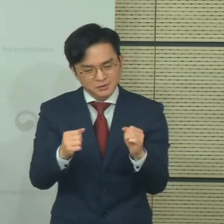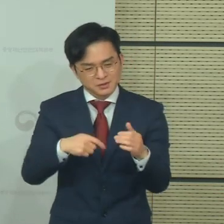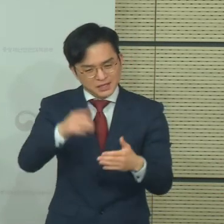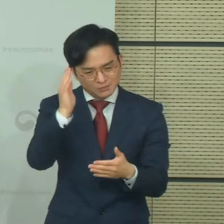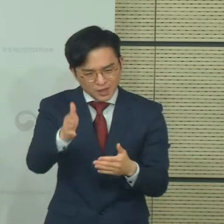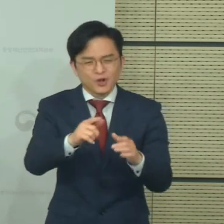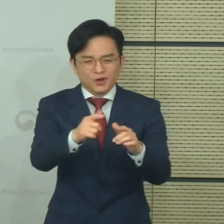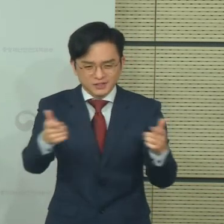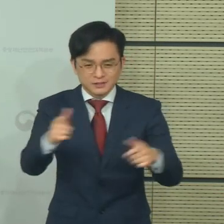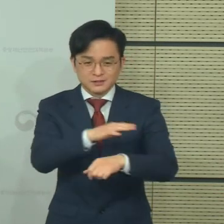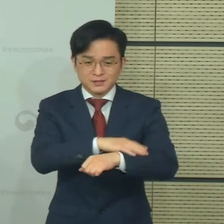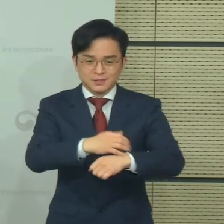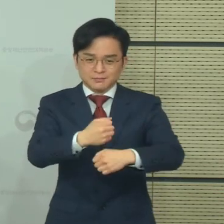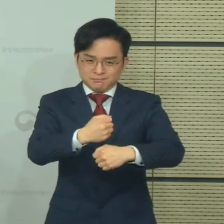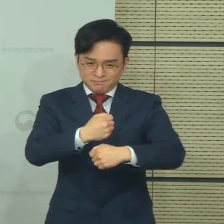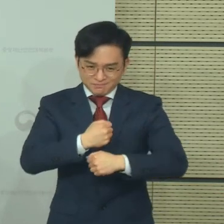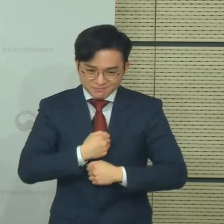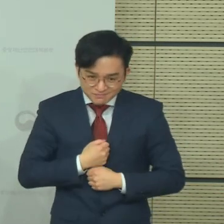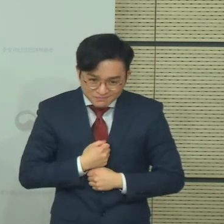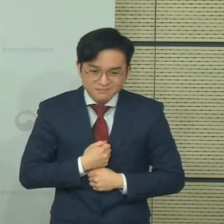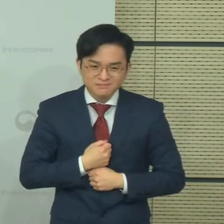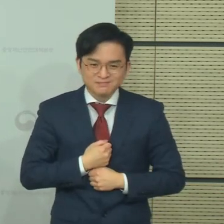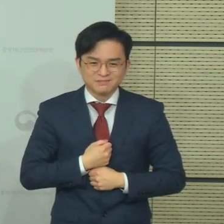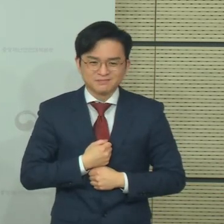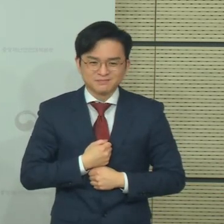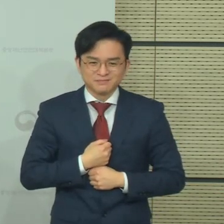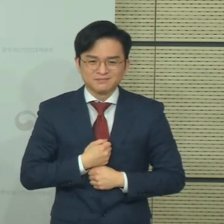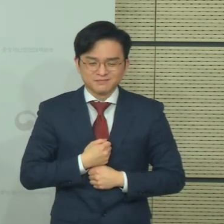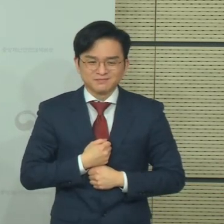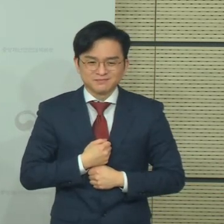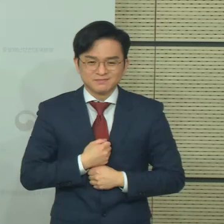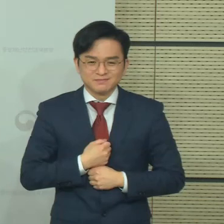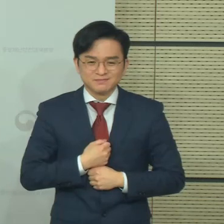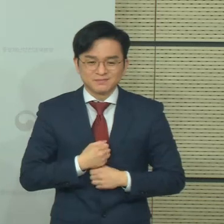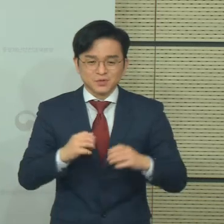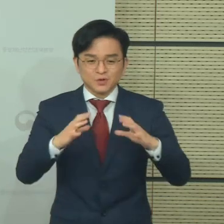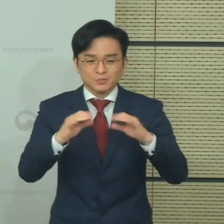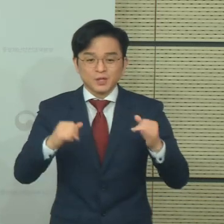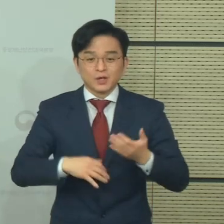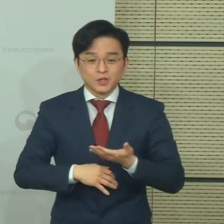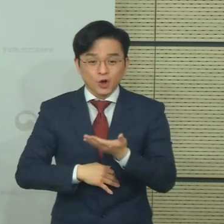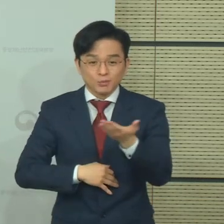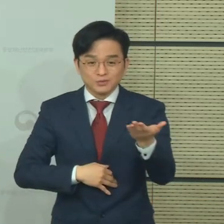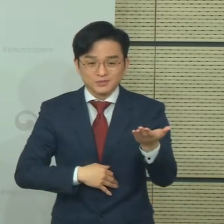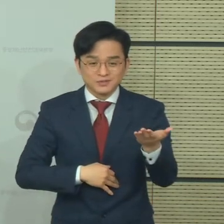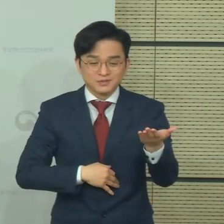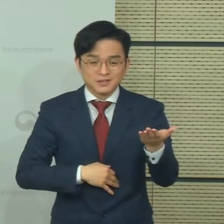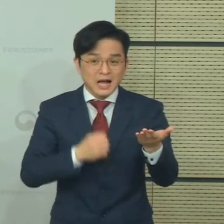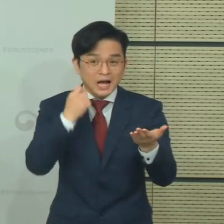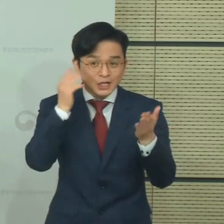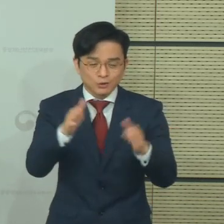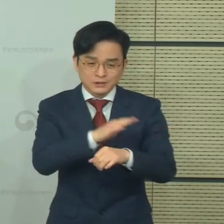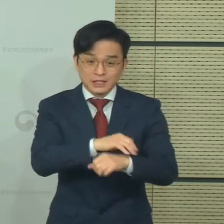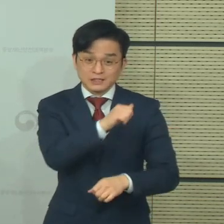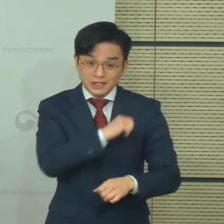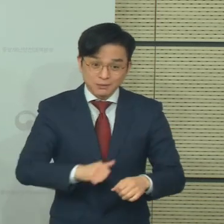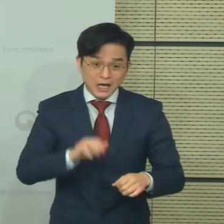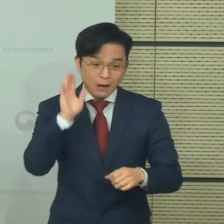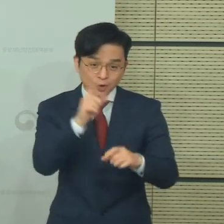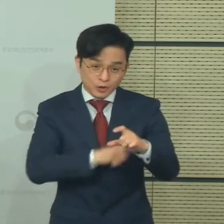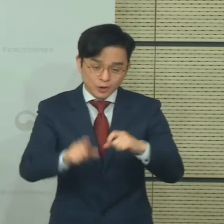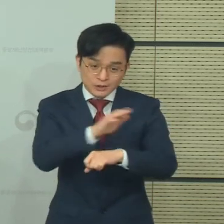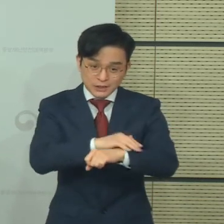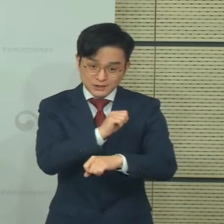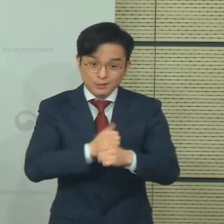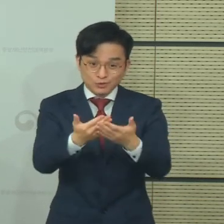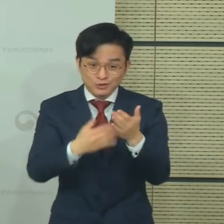힘드시겠지만은 지금까지 국민들께서 해오셨던 그러한 노력만큼 앞으로도 해주신다면 분명히 성공을 거둘 수